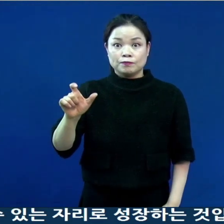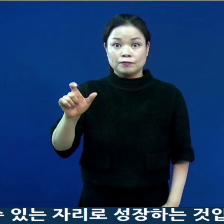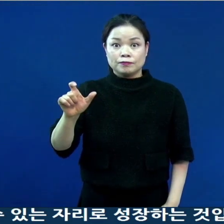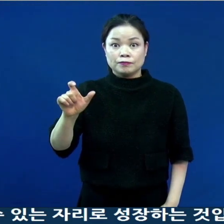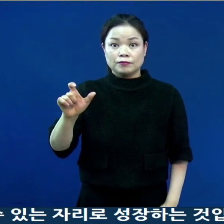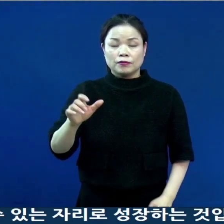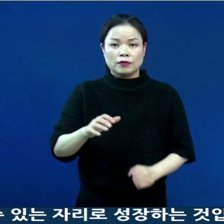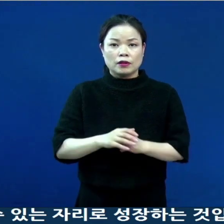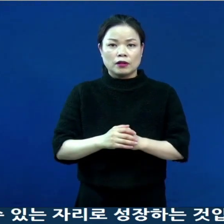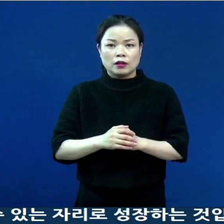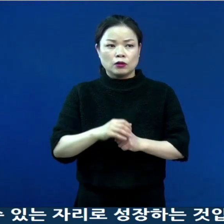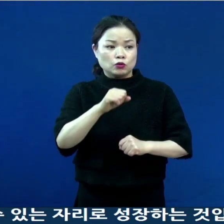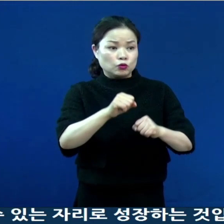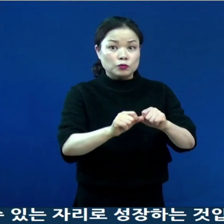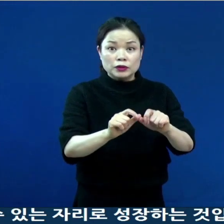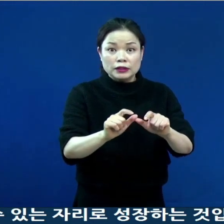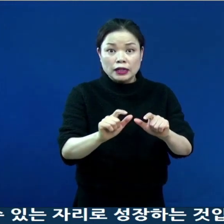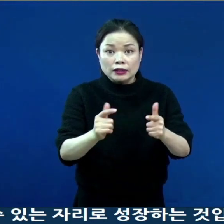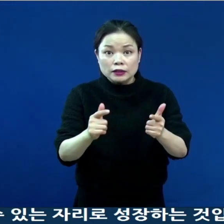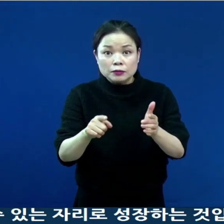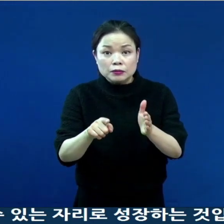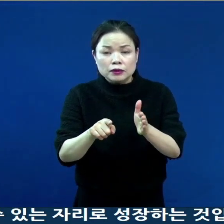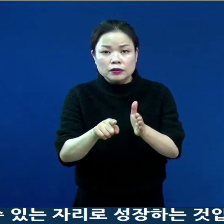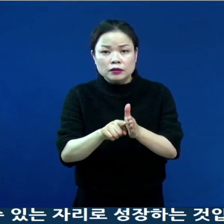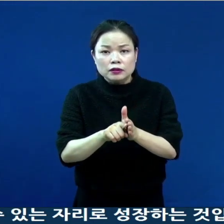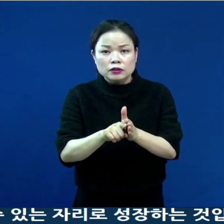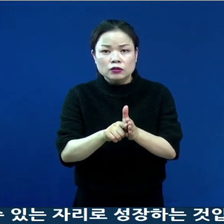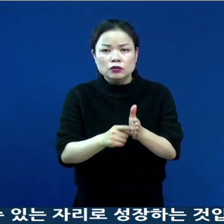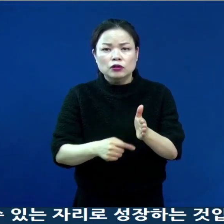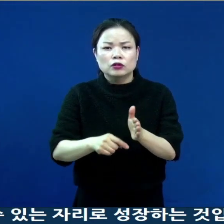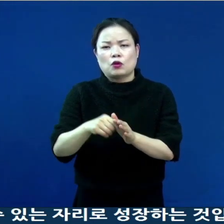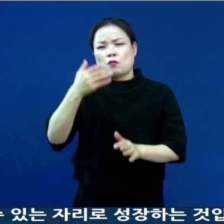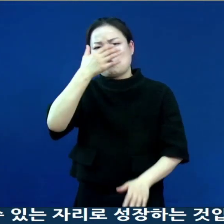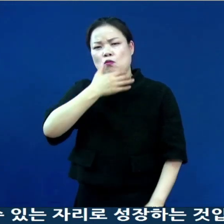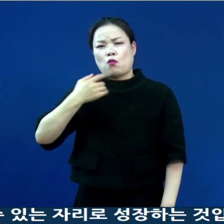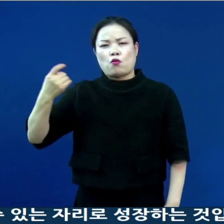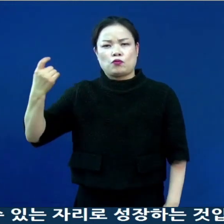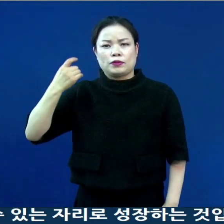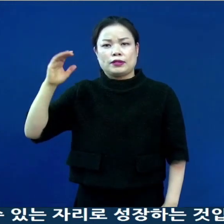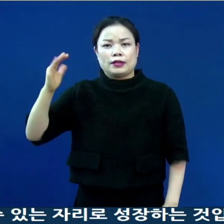이 믿음이 움직이지 아니하는 믿음으로 쓰려면 복음이 돼야 돼요.